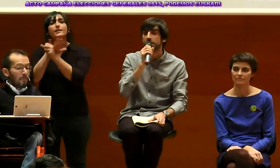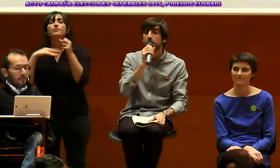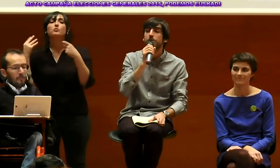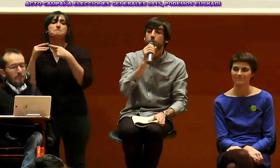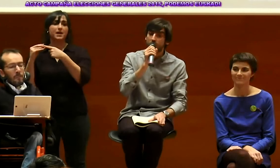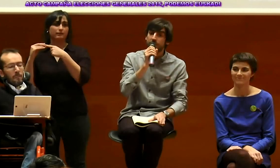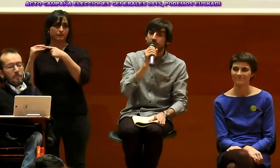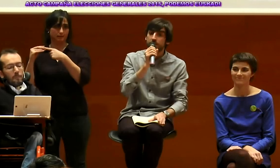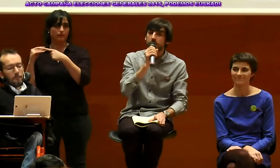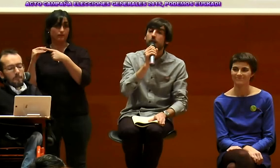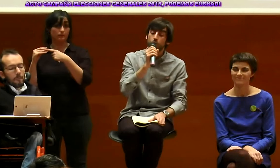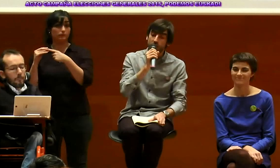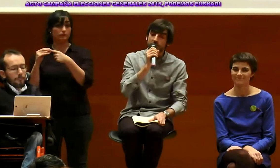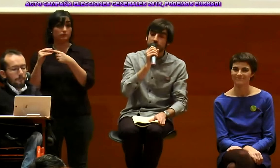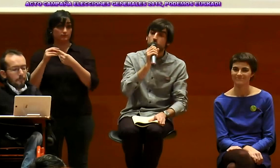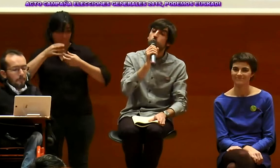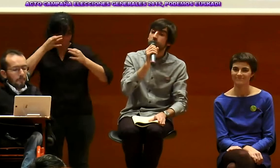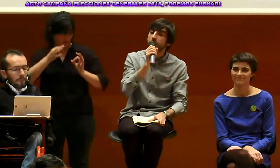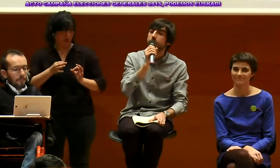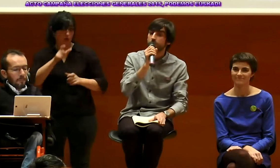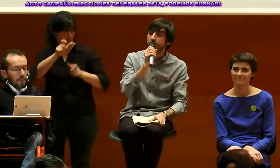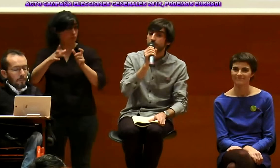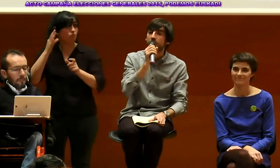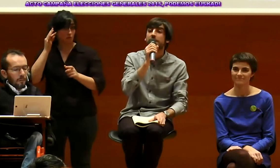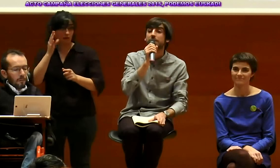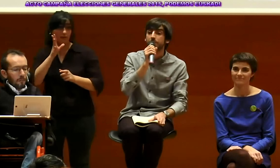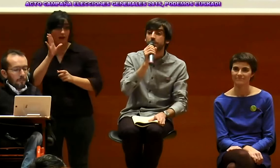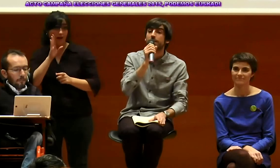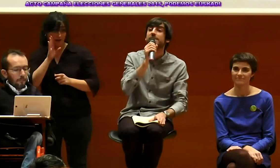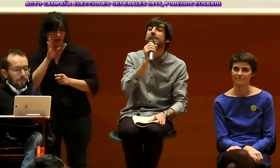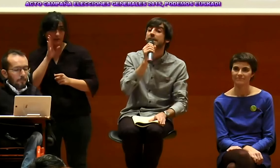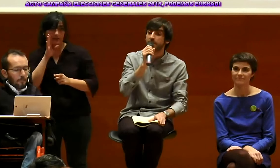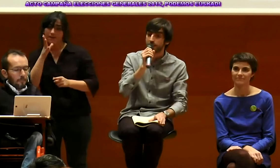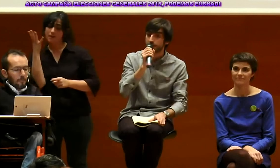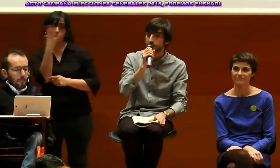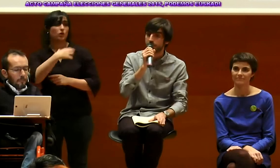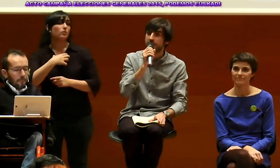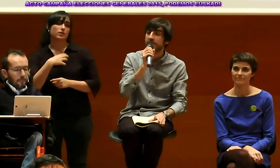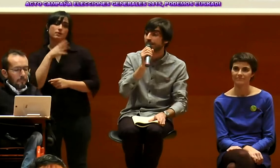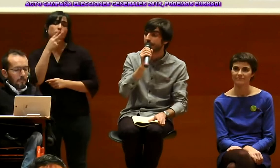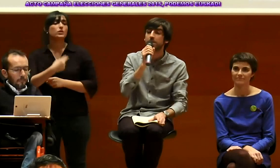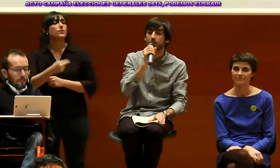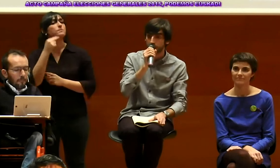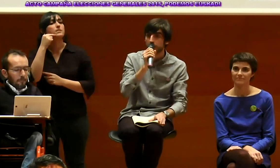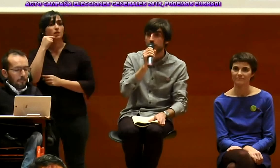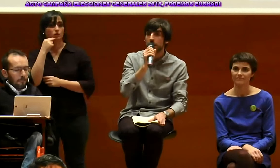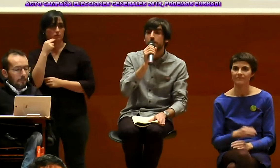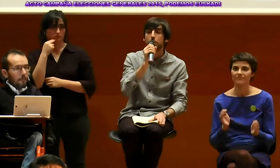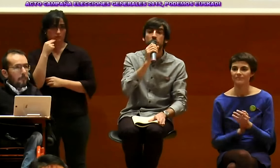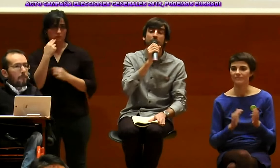mujeres, seguramente, algunas de ellas no pudieron denunciar porque tenían miedo de qué sería de ellas, de qué sería de ellas si lo